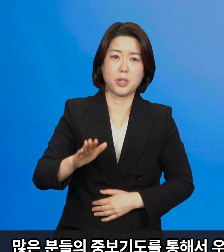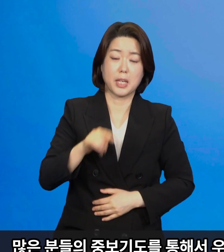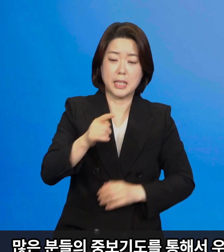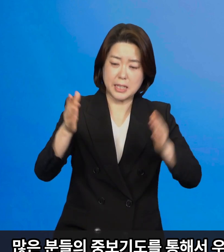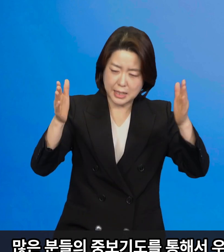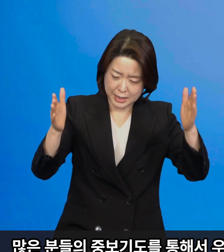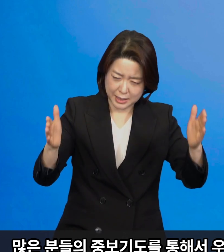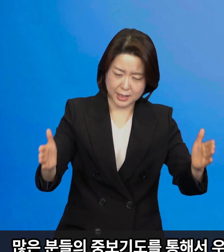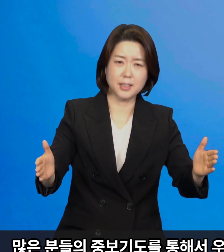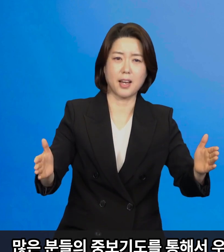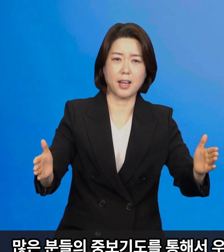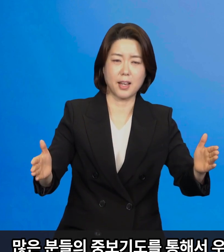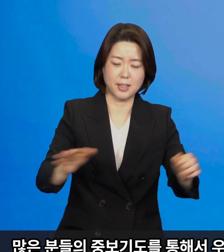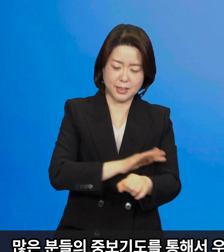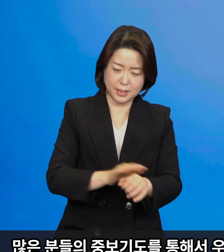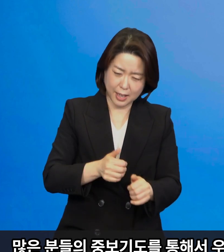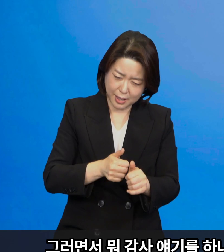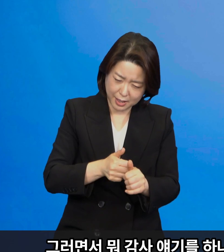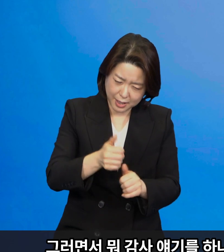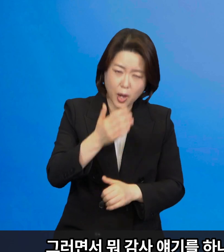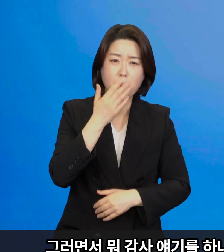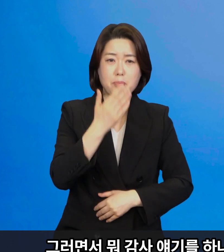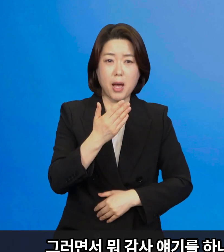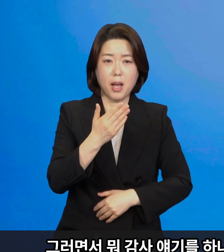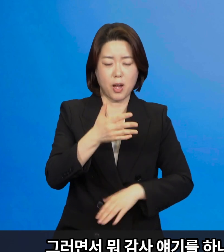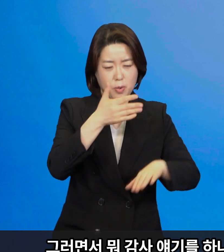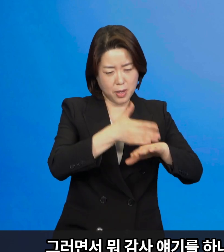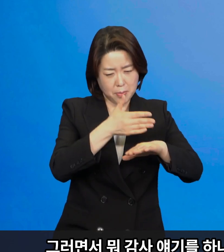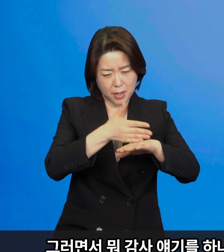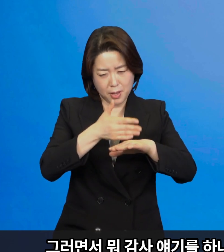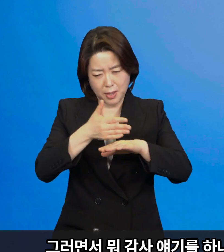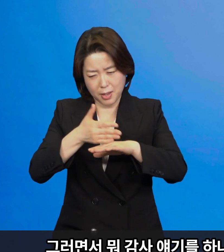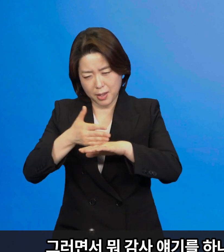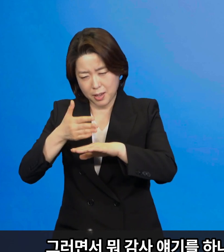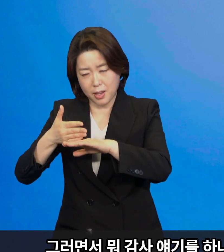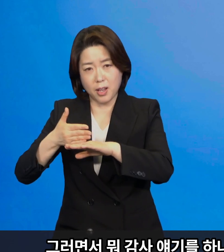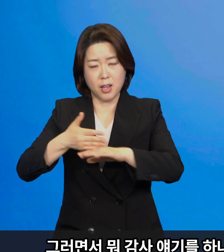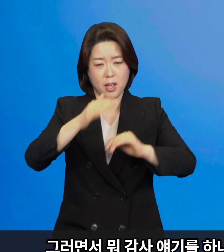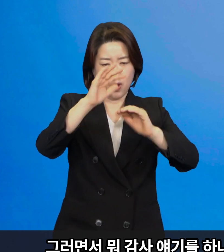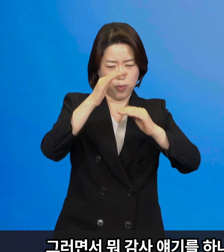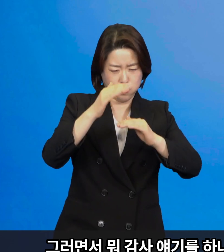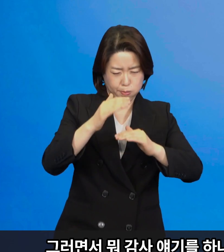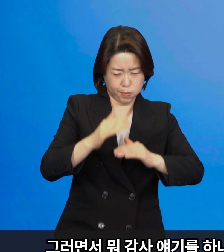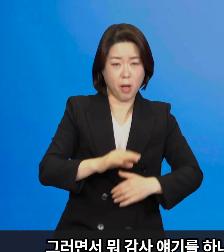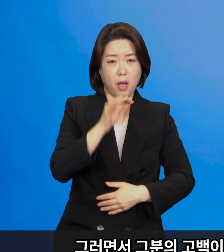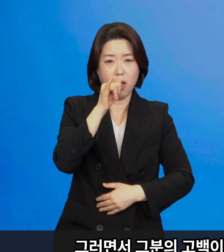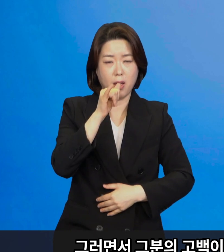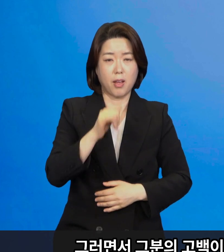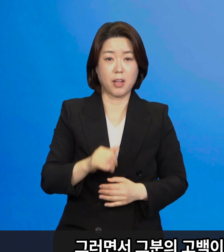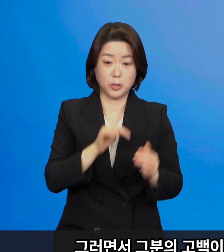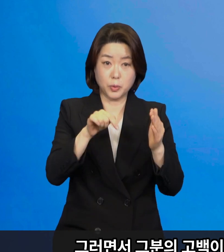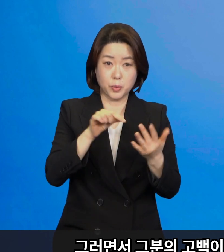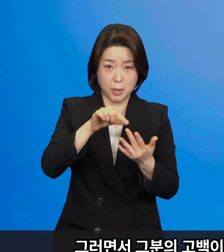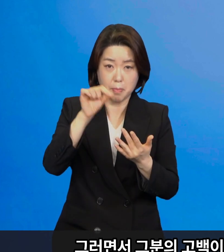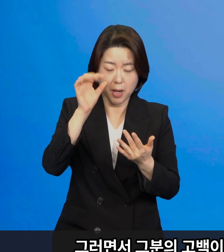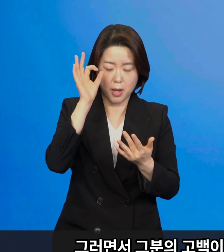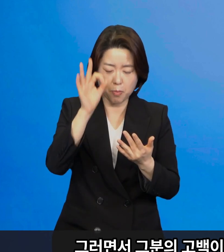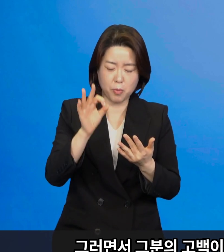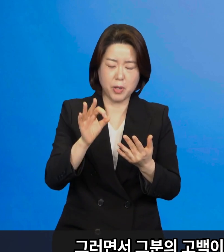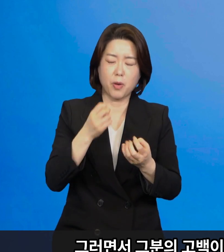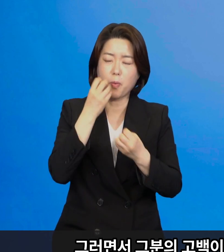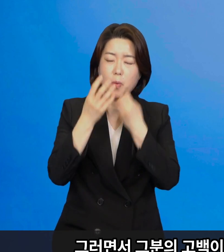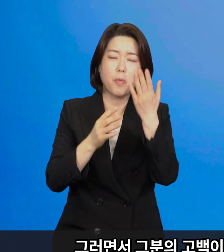시기를 이겨낼 수 있었습니다. 그러면서 감사 얘기를 하나하나 다 제가 소개할 수는 없지만, 그러면서 그분의